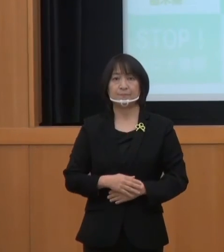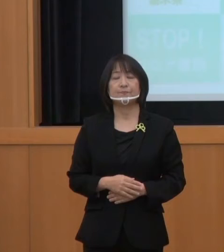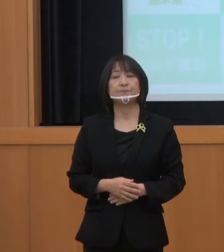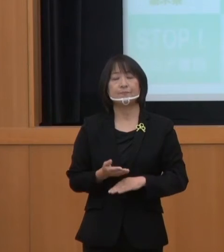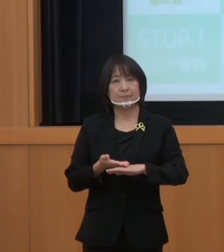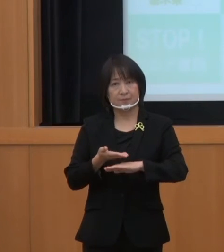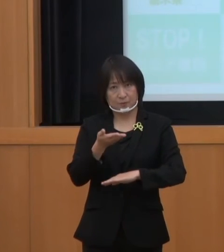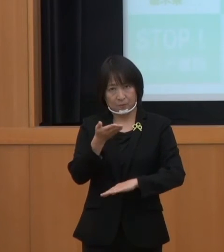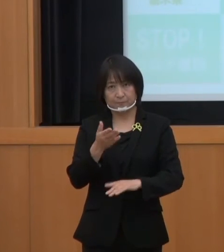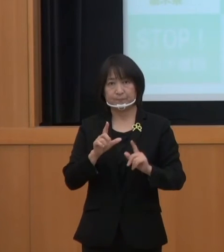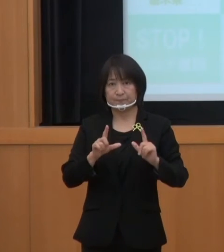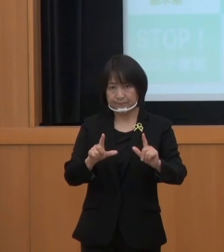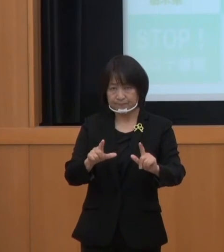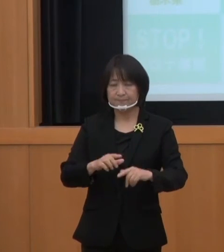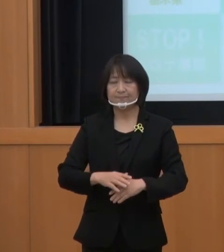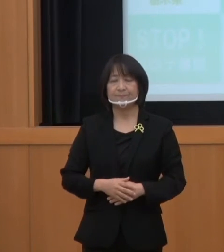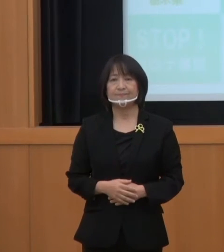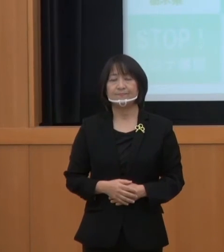です。